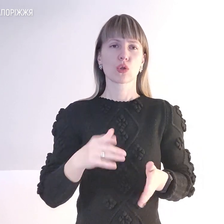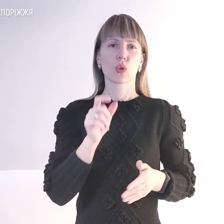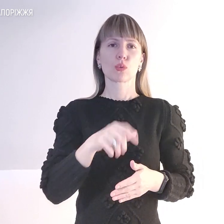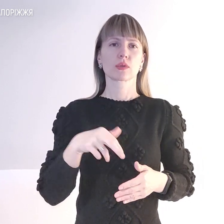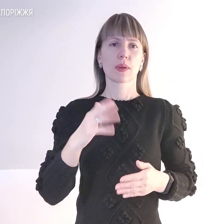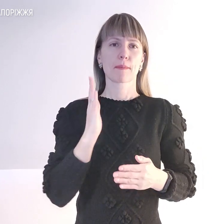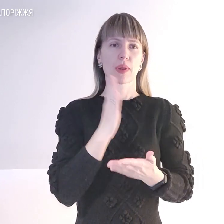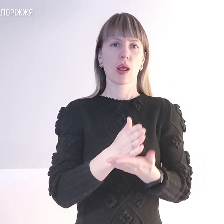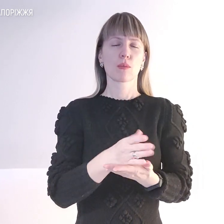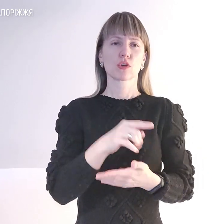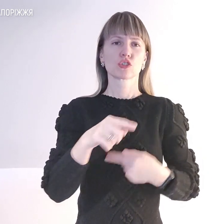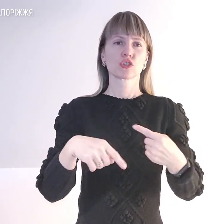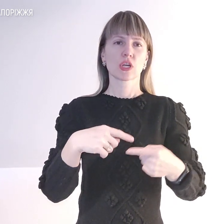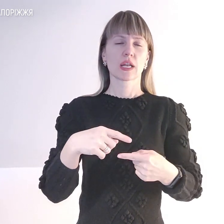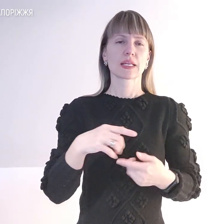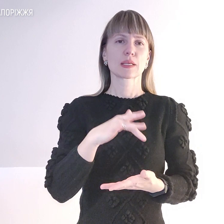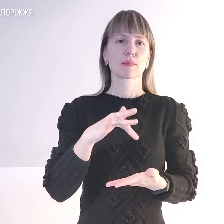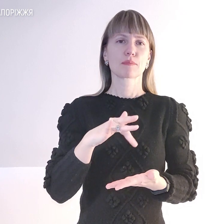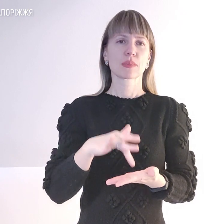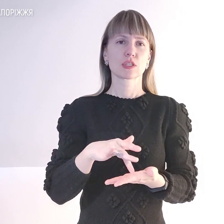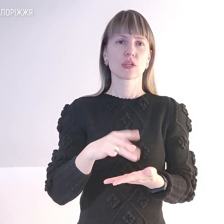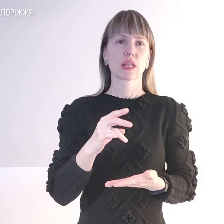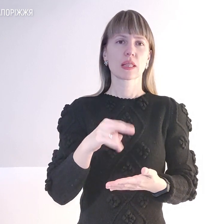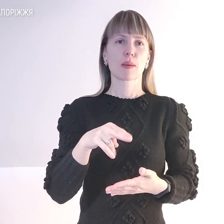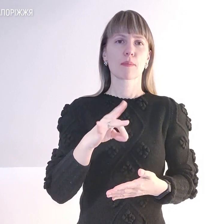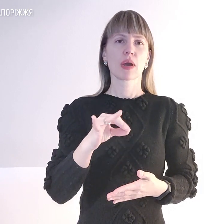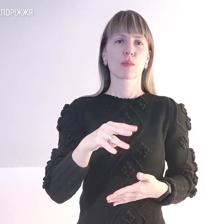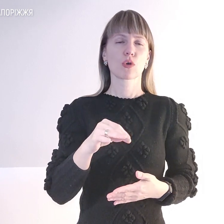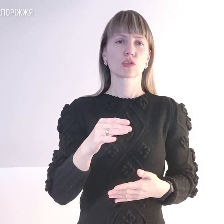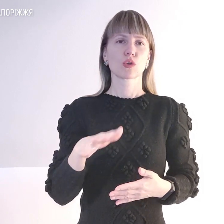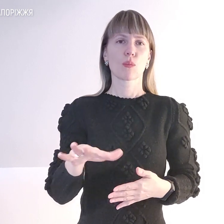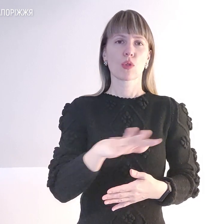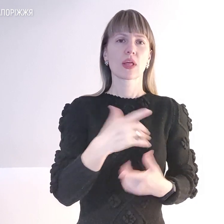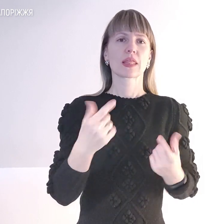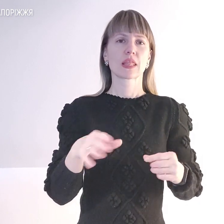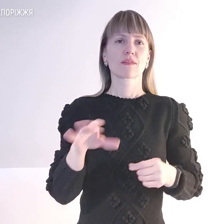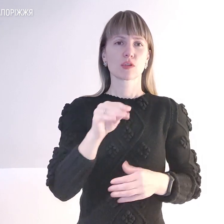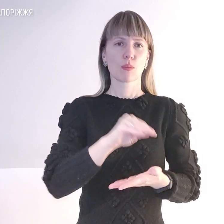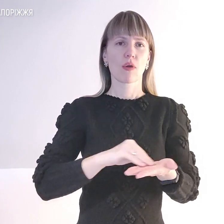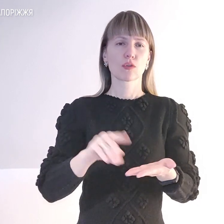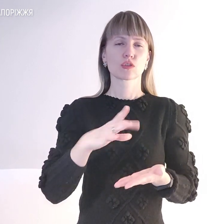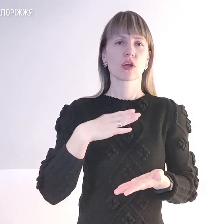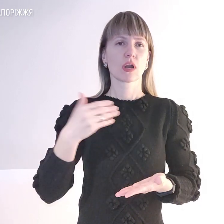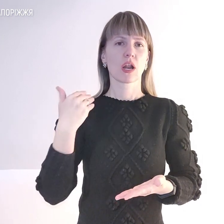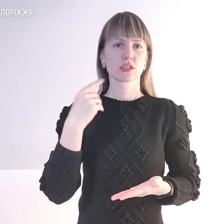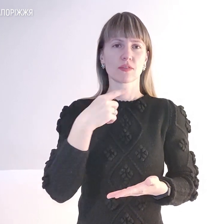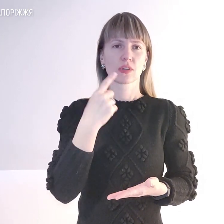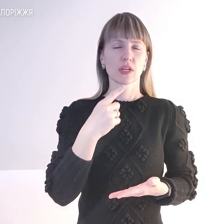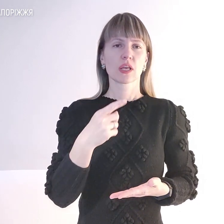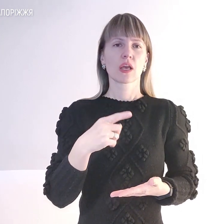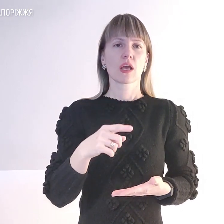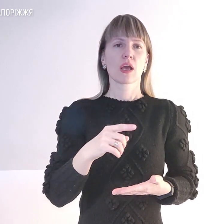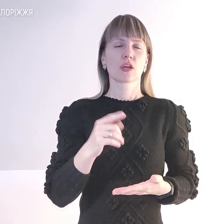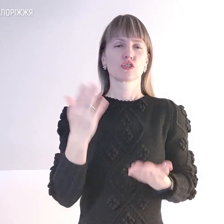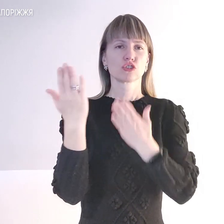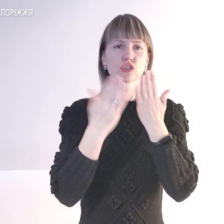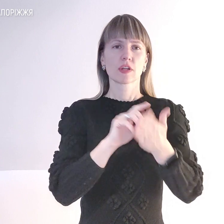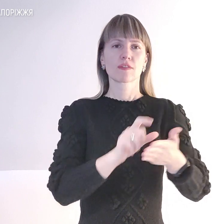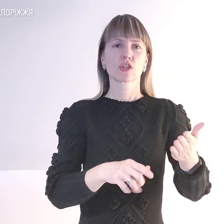на Приморську площу, де знову повторюють все те, що було згадано вище, виступають з віршами Шевченка тощо. Потім